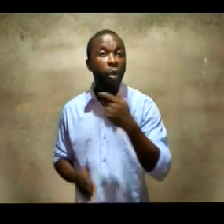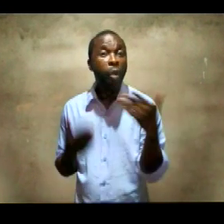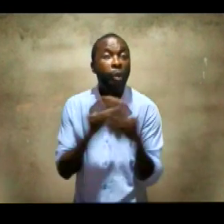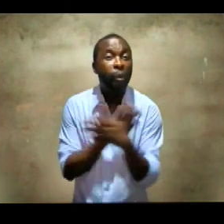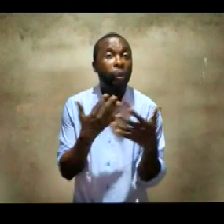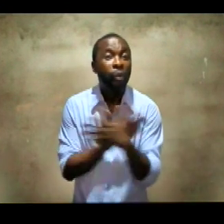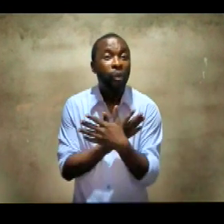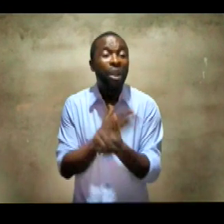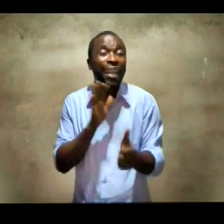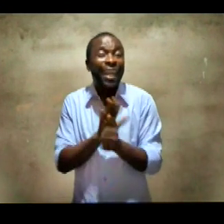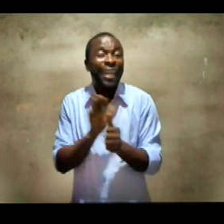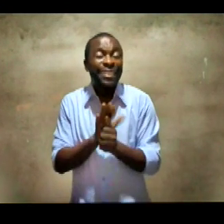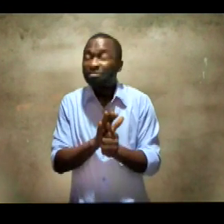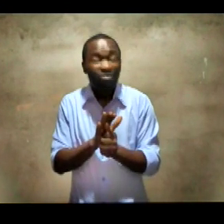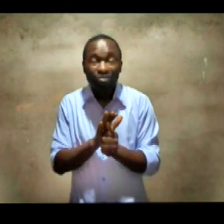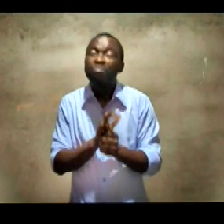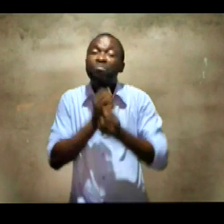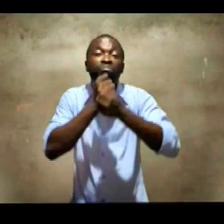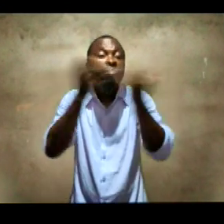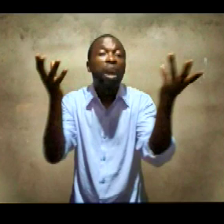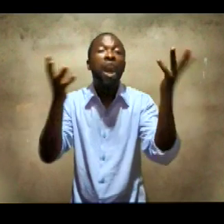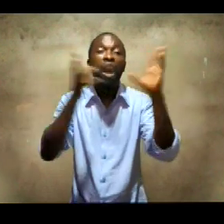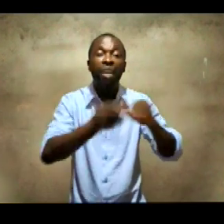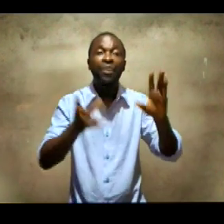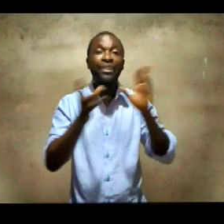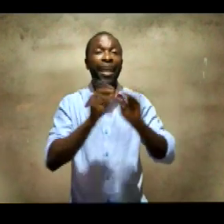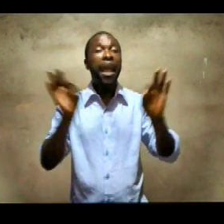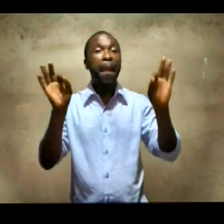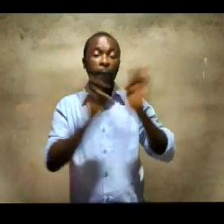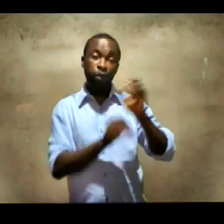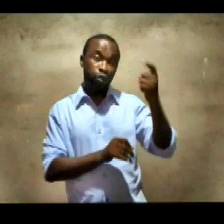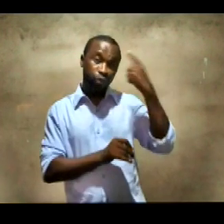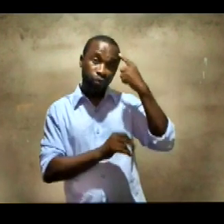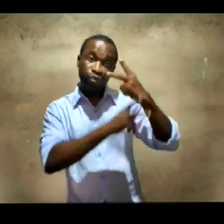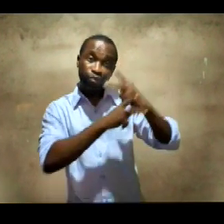qui payons le prix. Nous souhaitons que la communauté internationale et nos autorités pensent à nous.